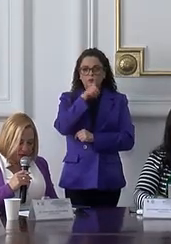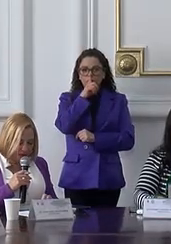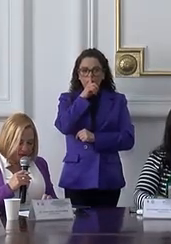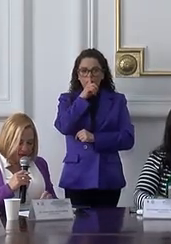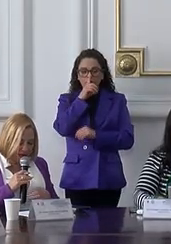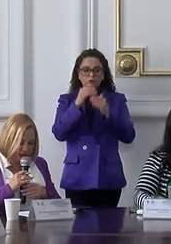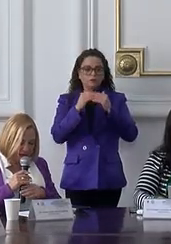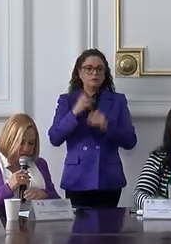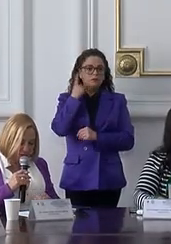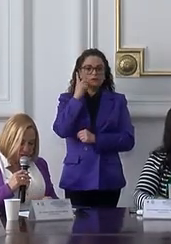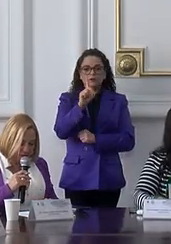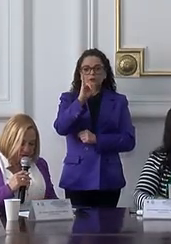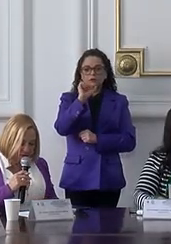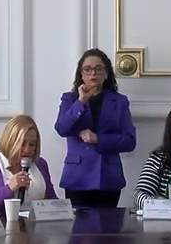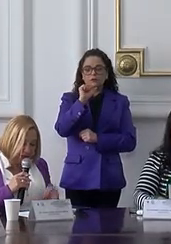Diputada